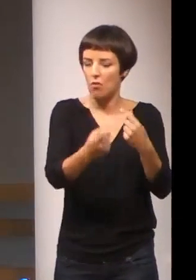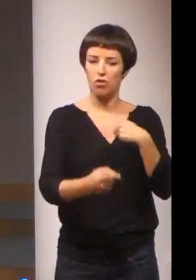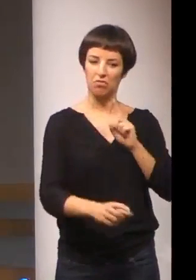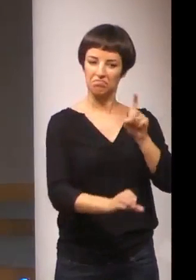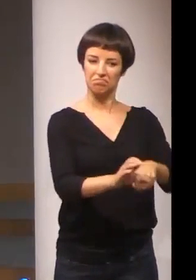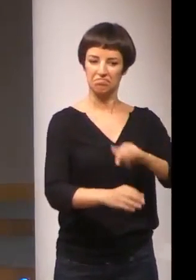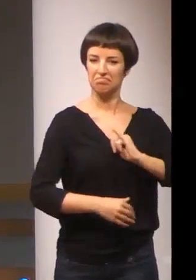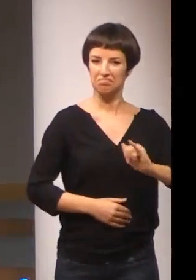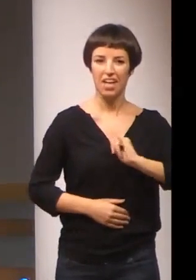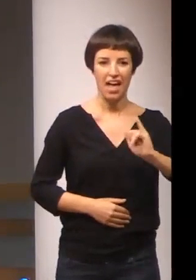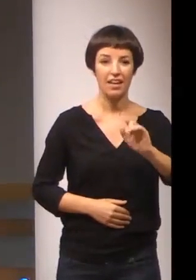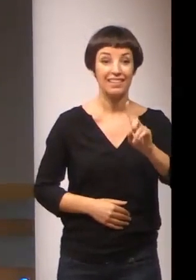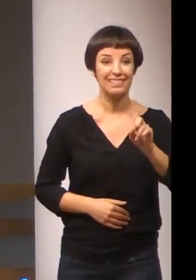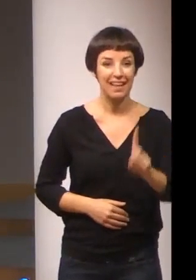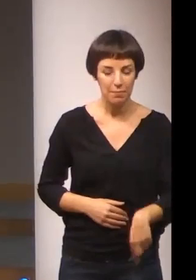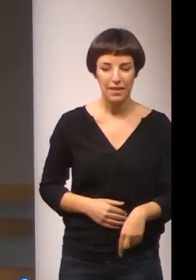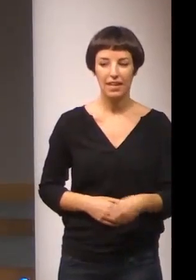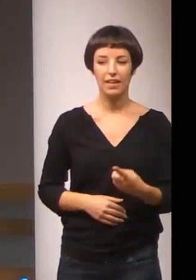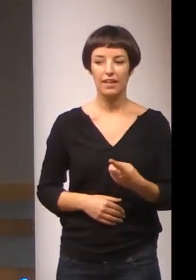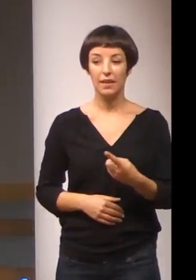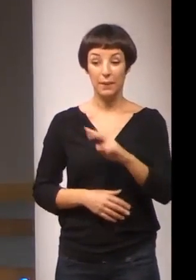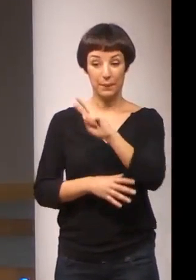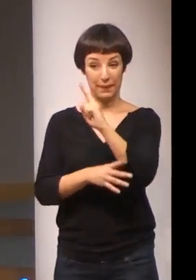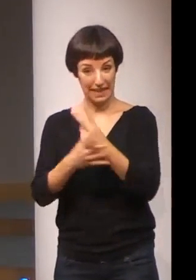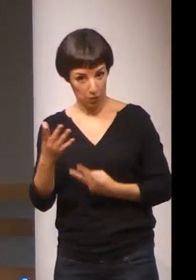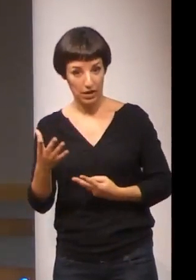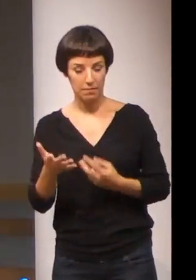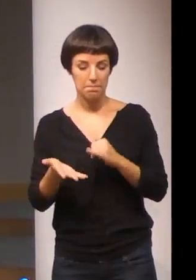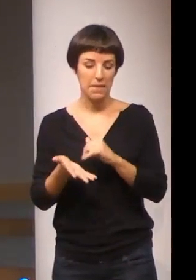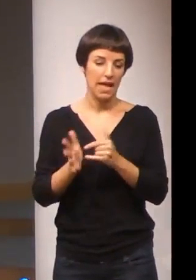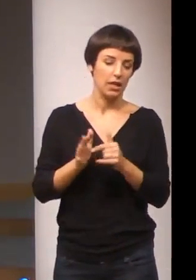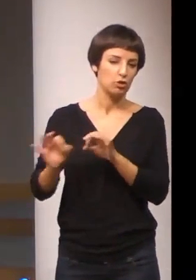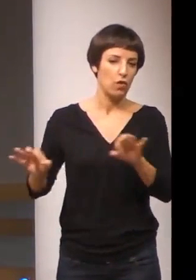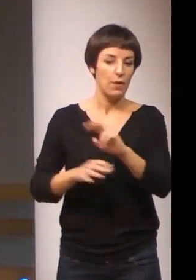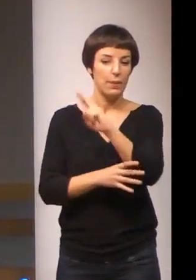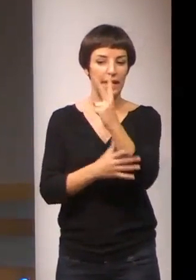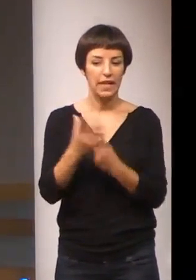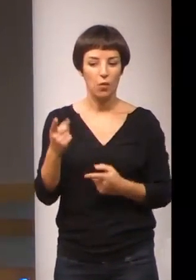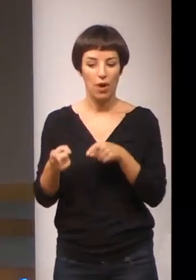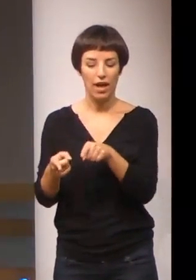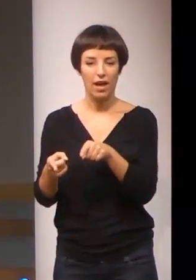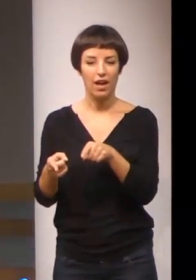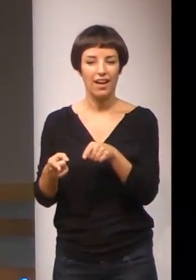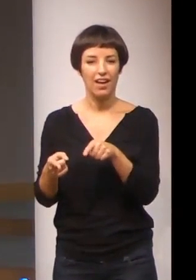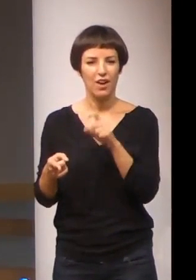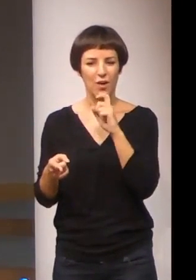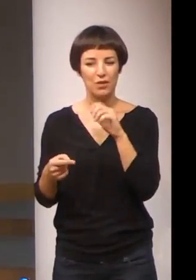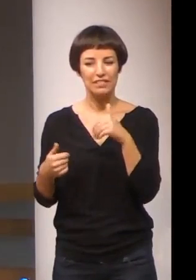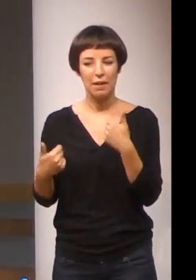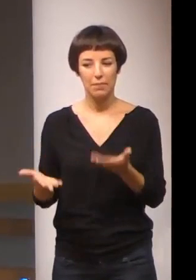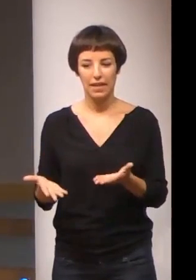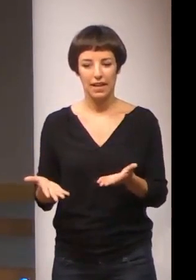y además el método bilingüe y la metodología bilingüe vaya haciendo que vayan